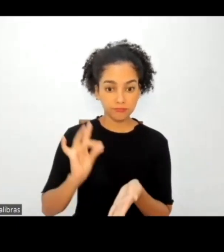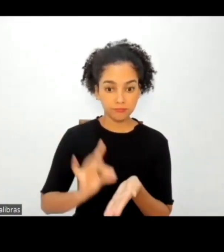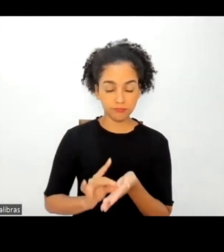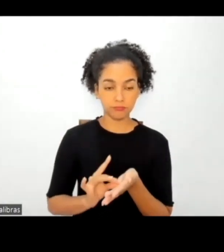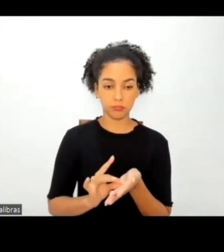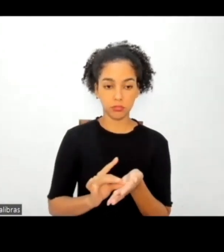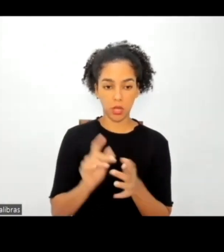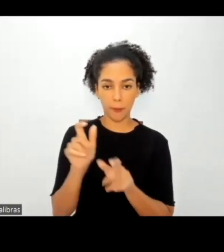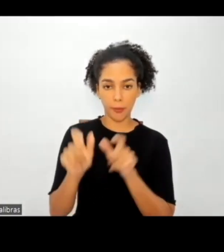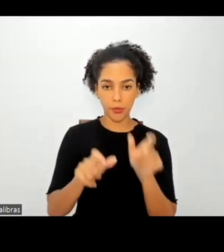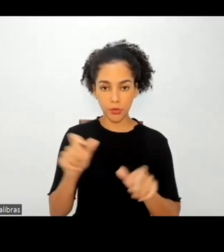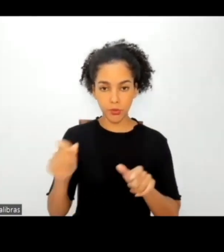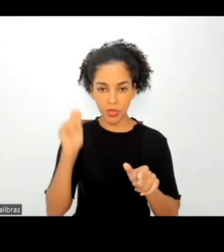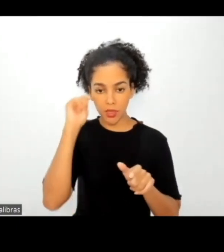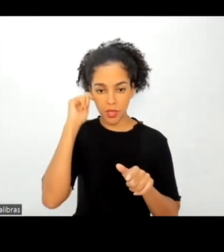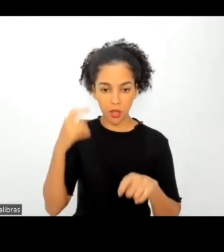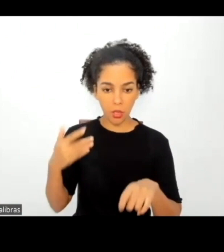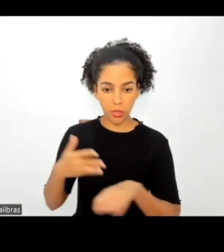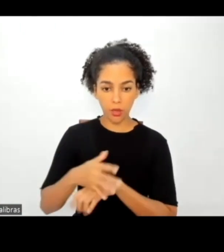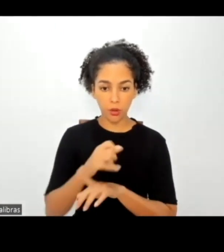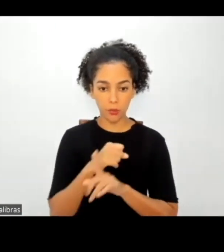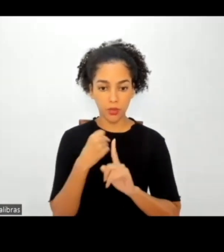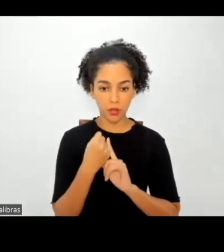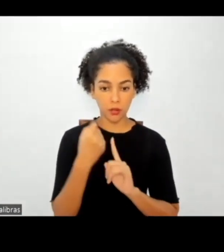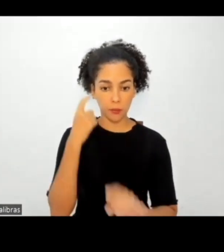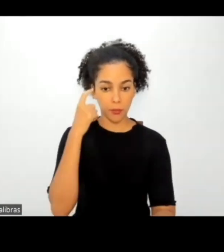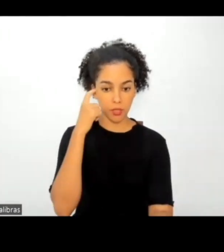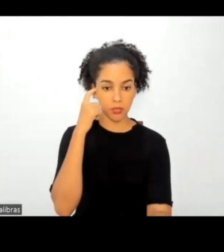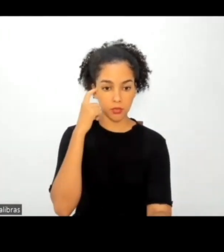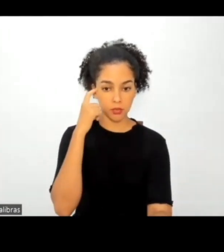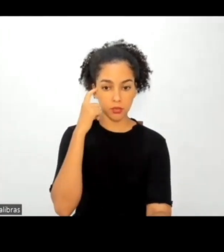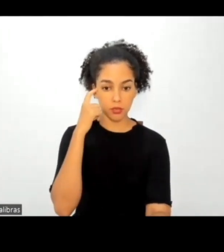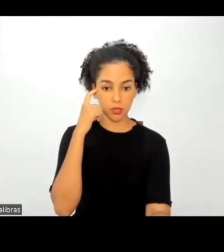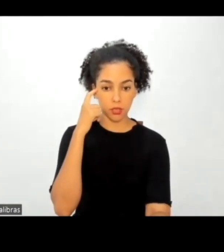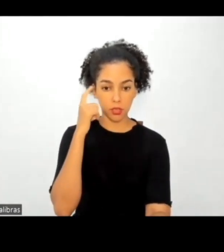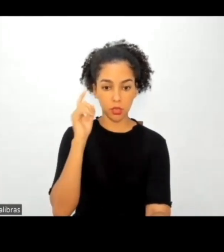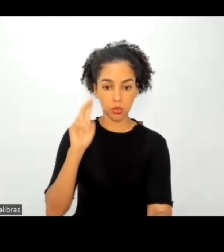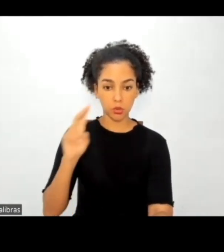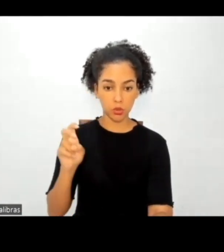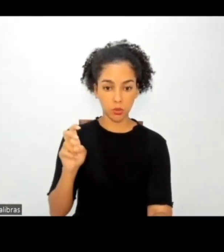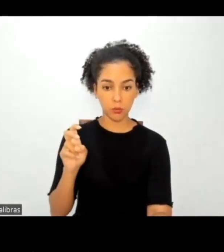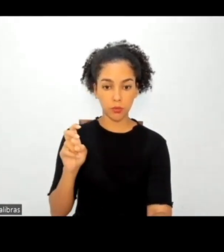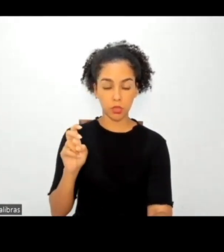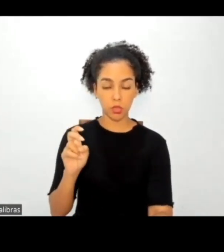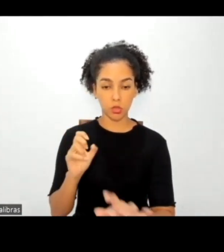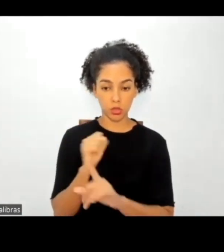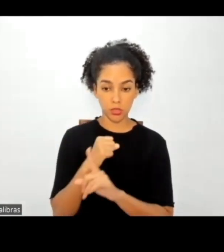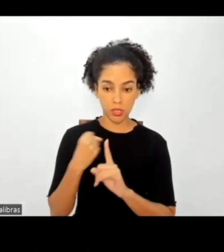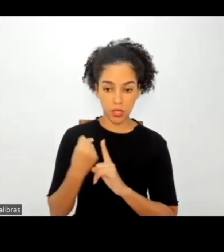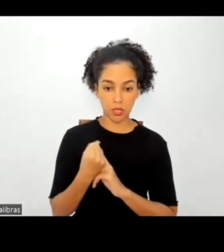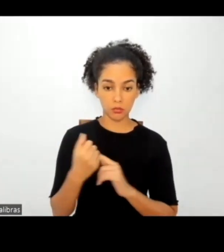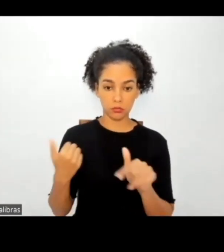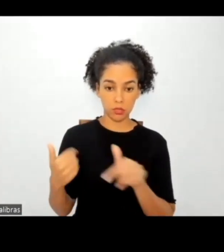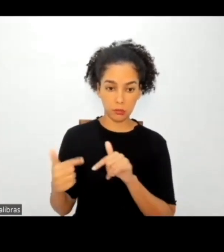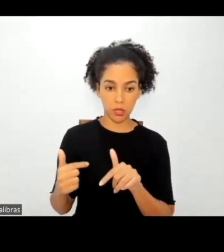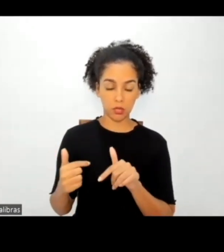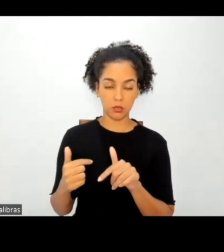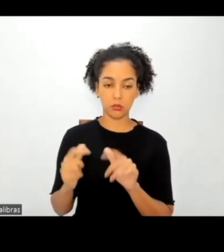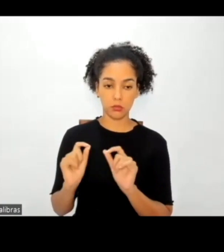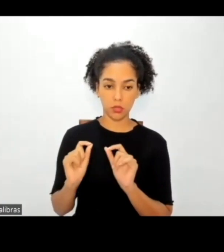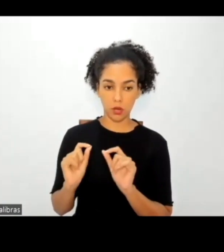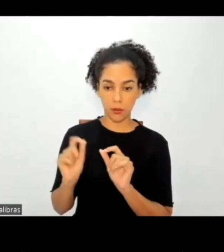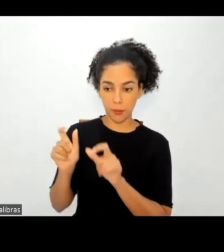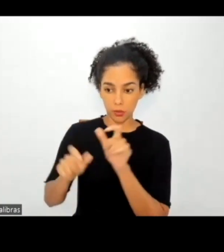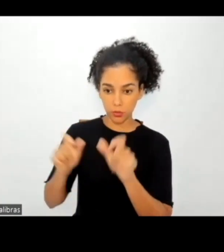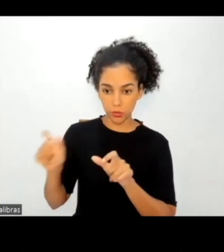né? Inclusive, a gente vê que a própria pensa na própria transição para a sociedade do trabalho livre, né, foi feito na imigração de trabalhadores brancos